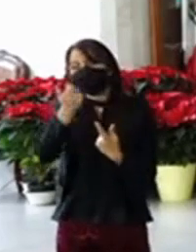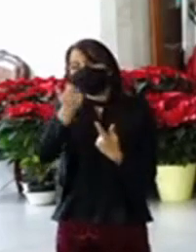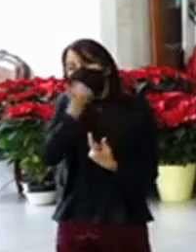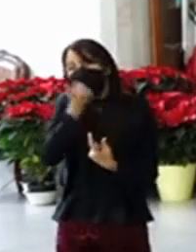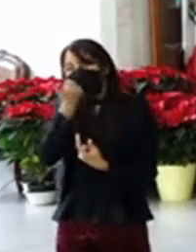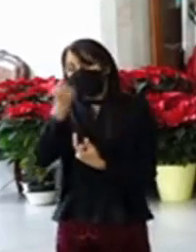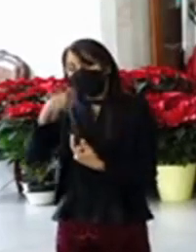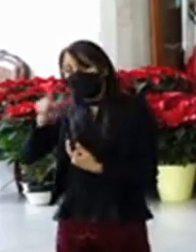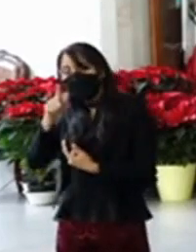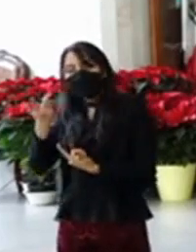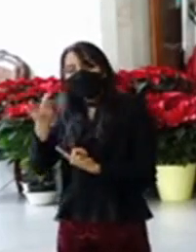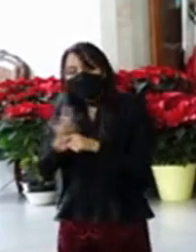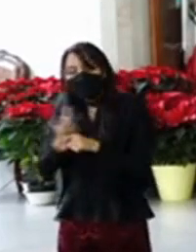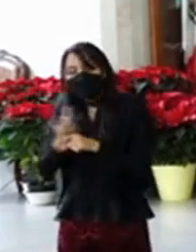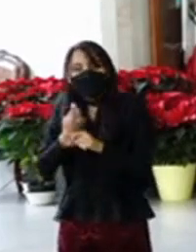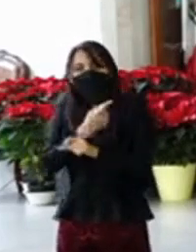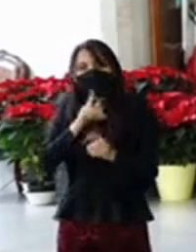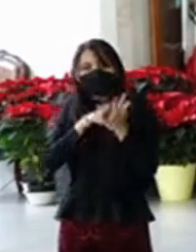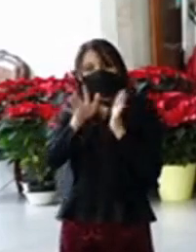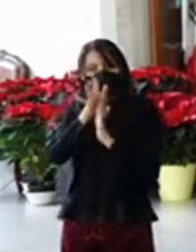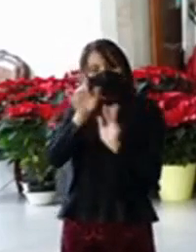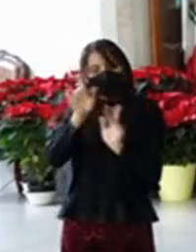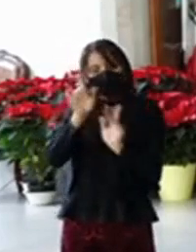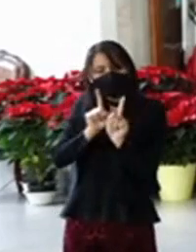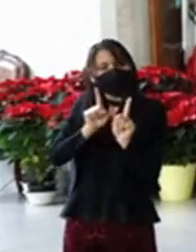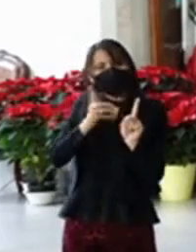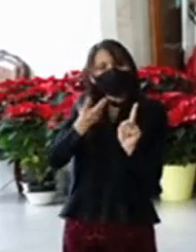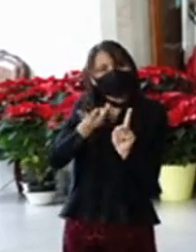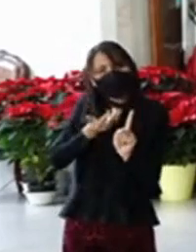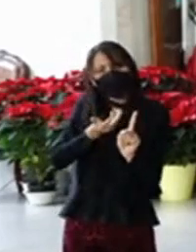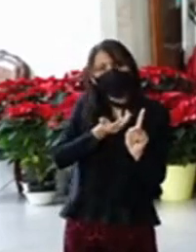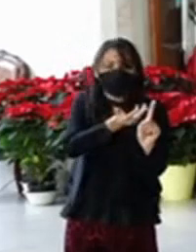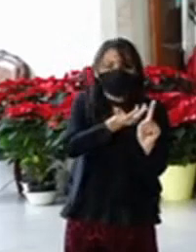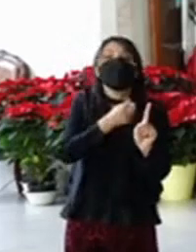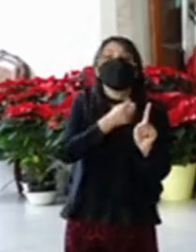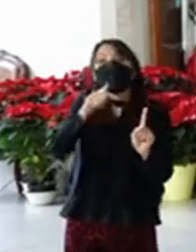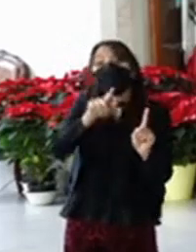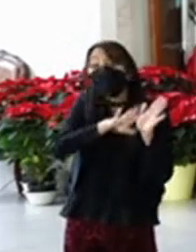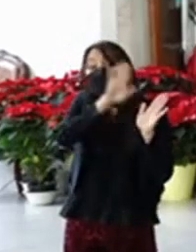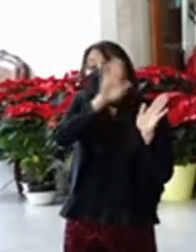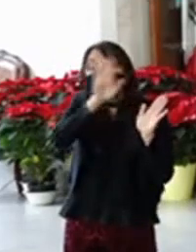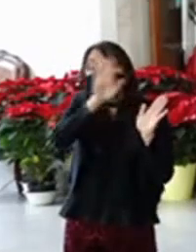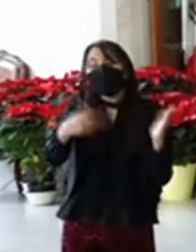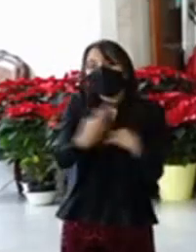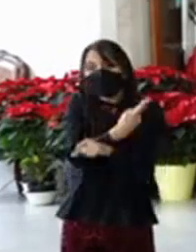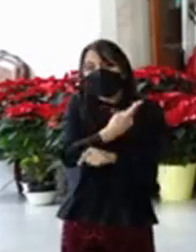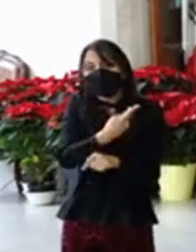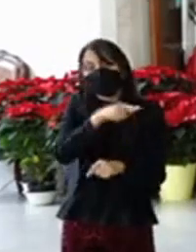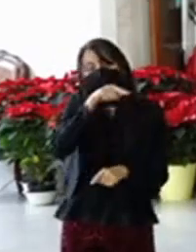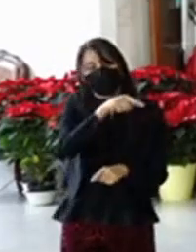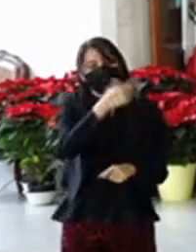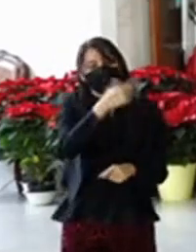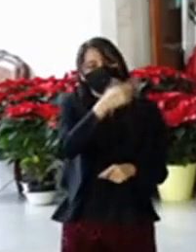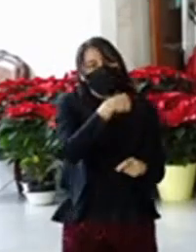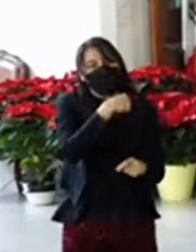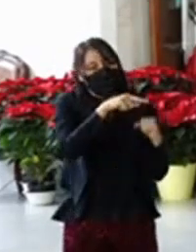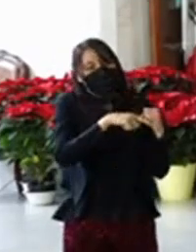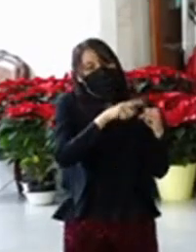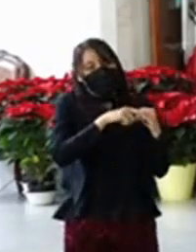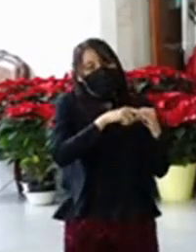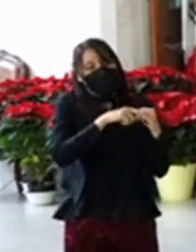siempre estuvo presente. Por ejemplo, Juan dice: sabemos que el Hijo de